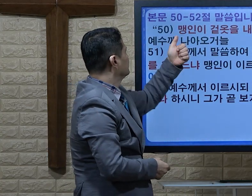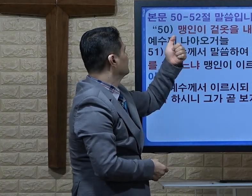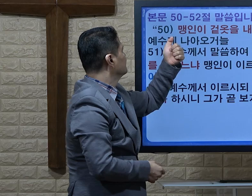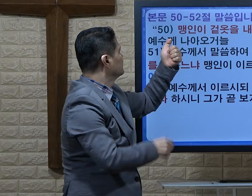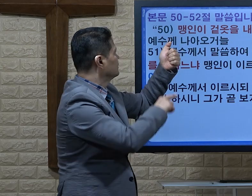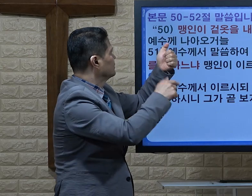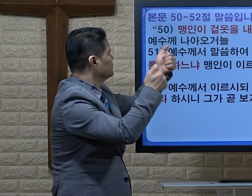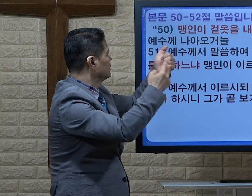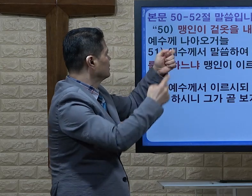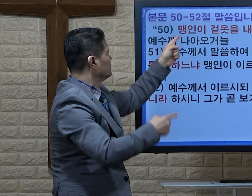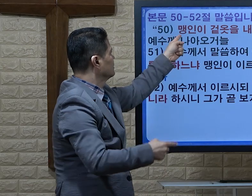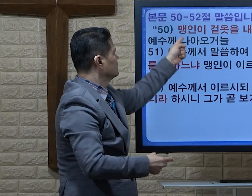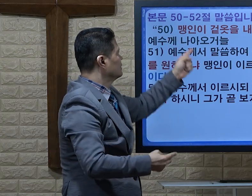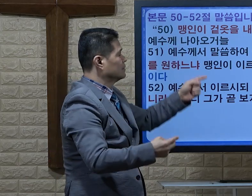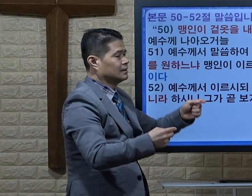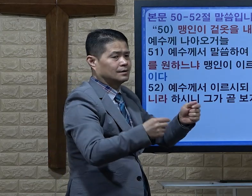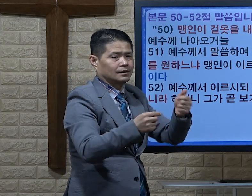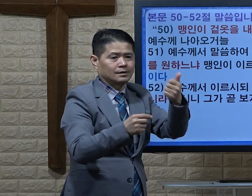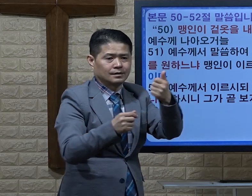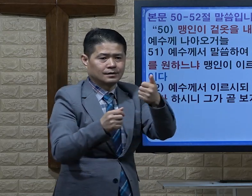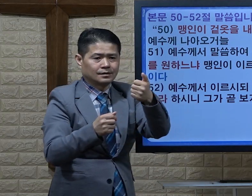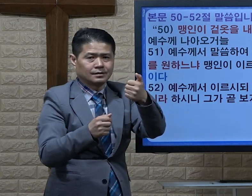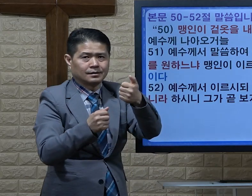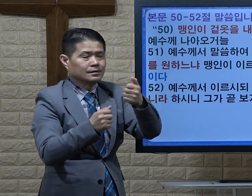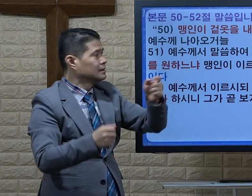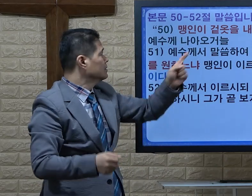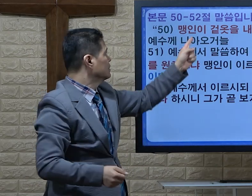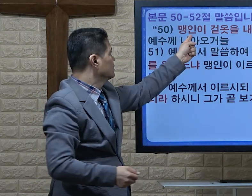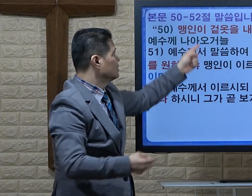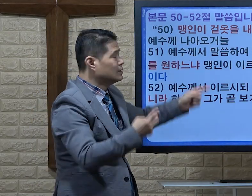50절에서 52절 말씀입니다. 50절에 이 맹인이